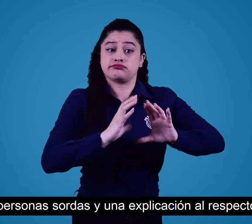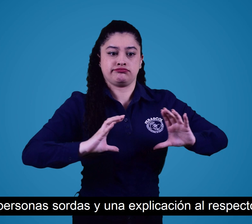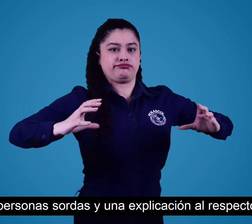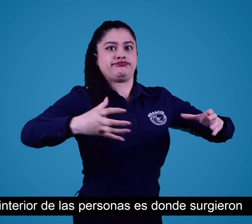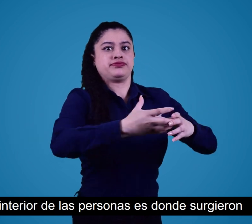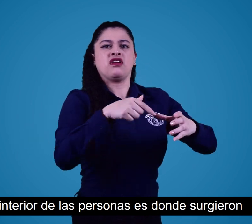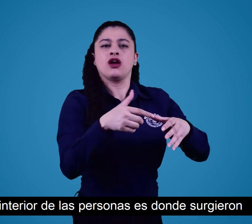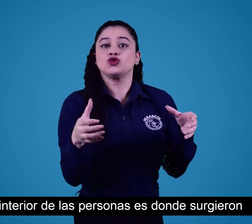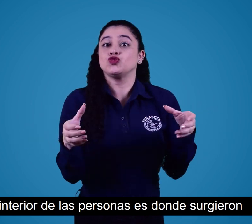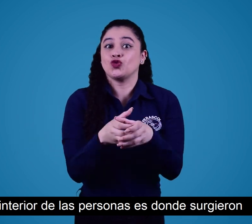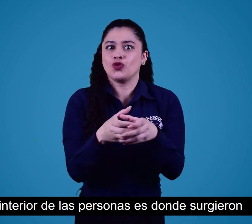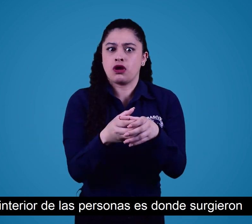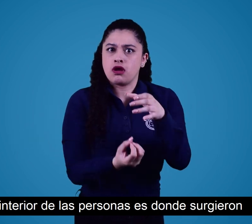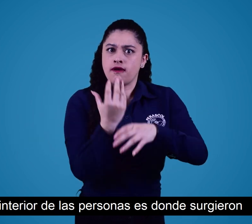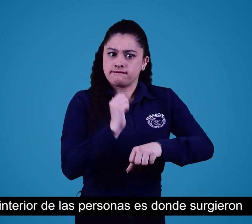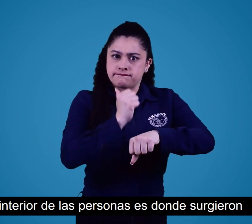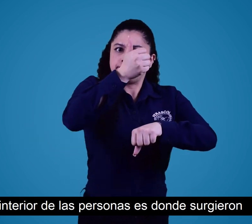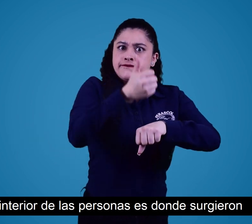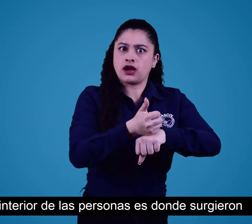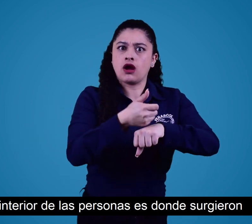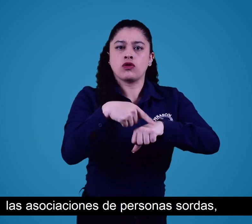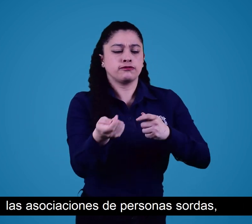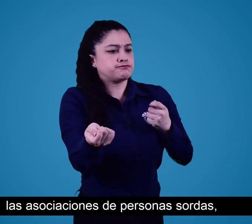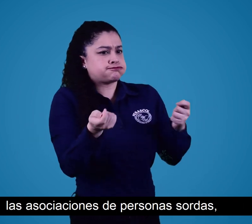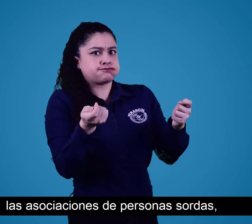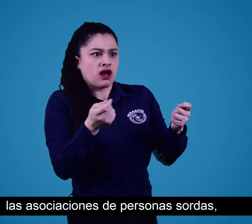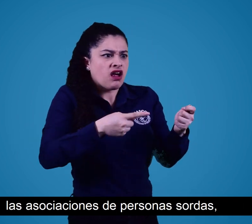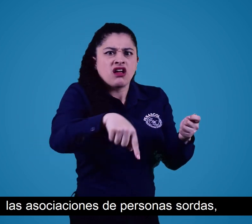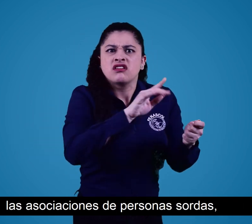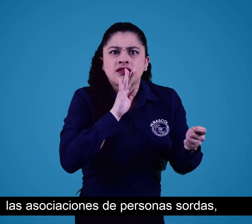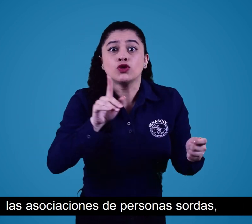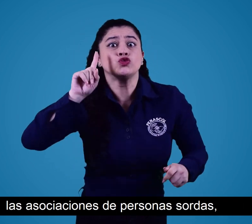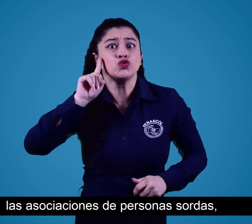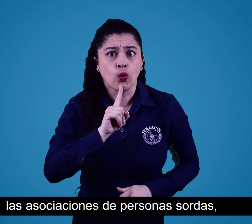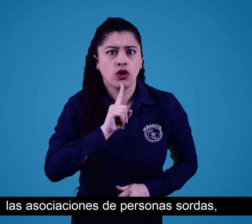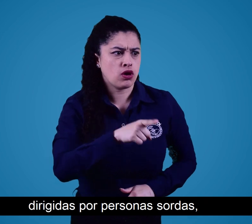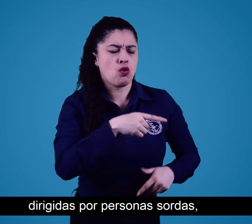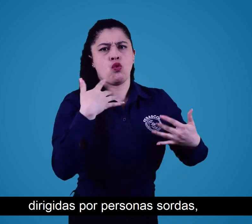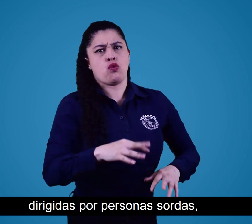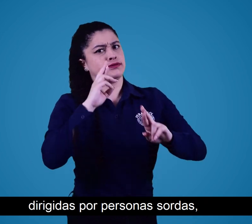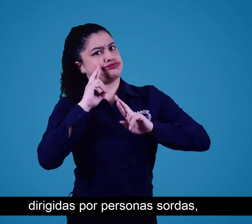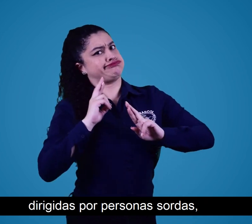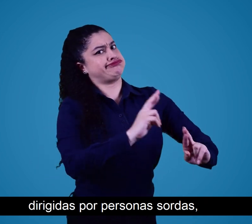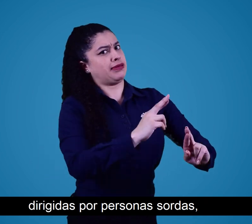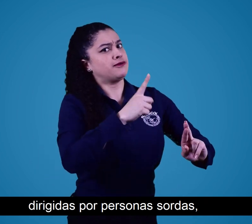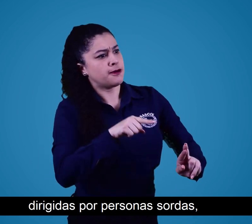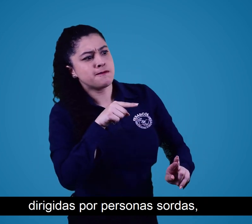Al interior de las personas sordas es donde surgieron las asociaciones de personas sordas Dirigidas por personas sordas